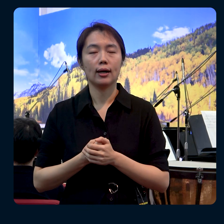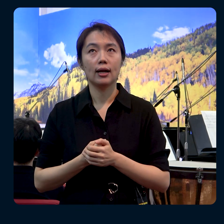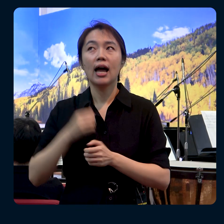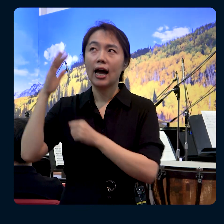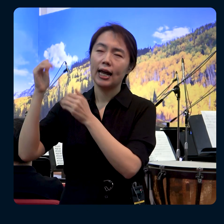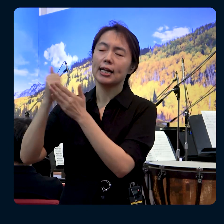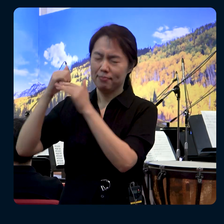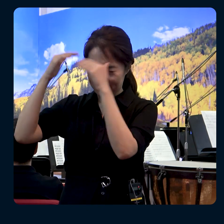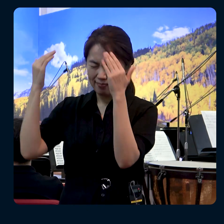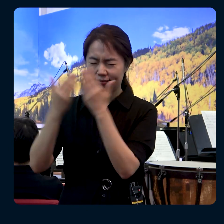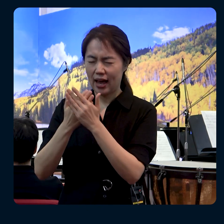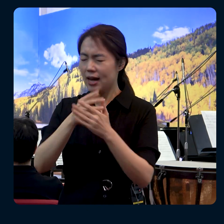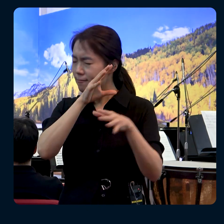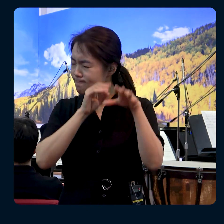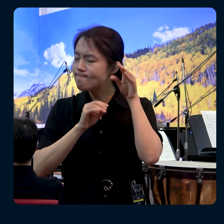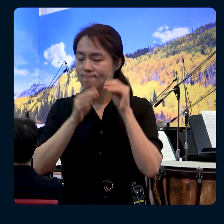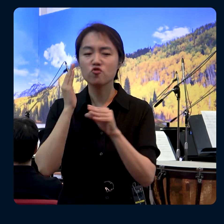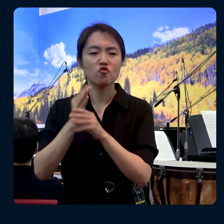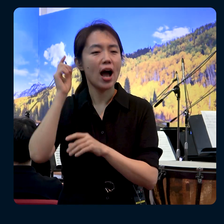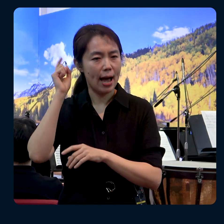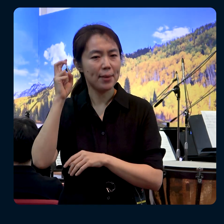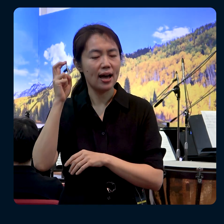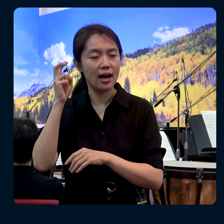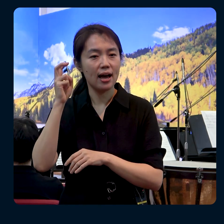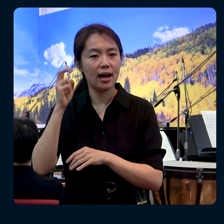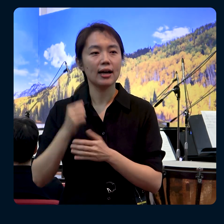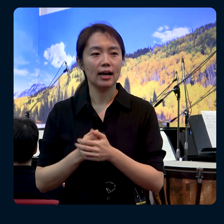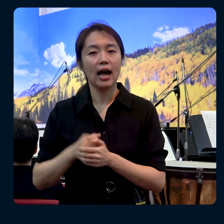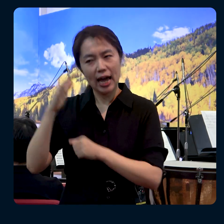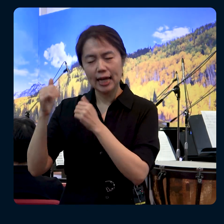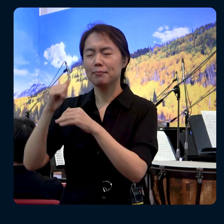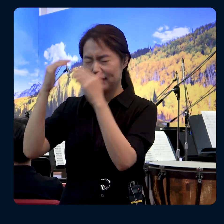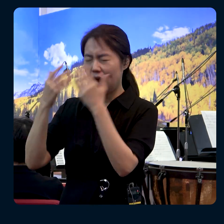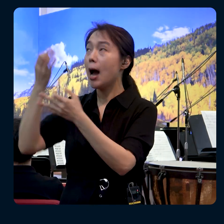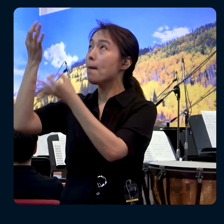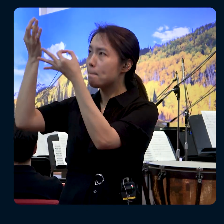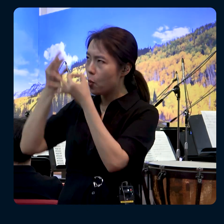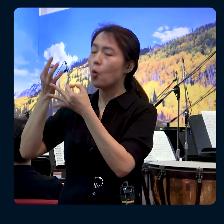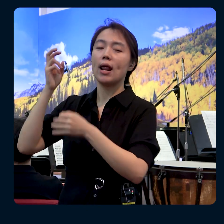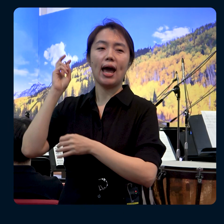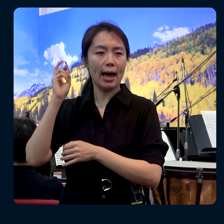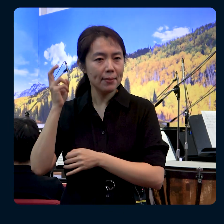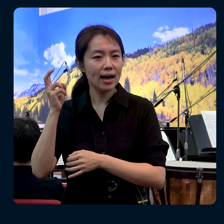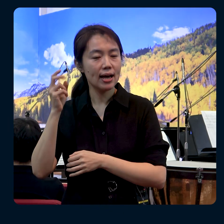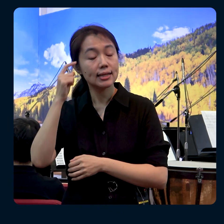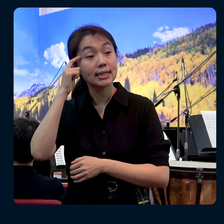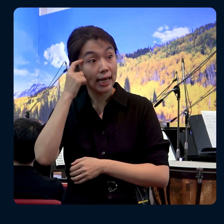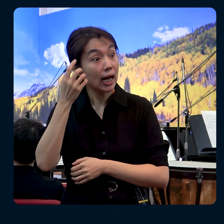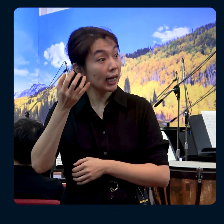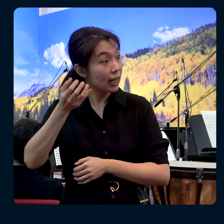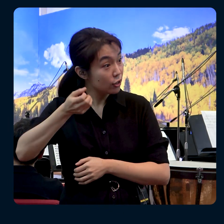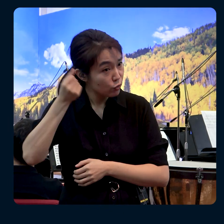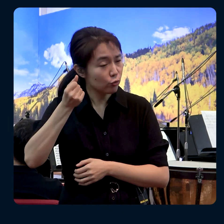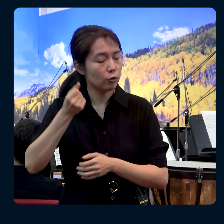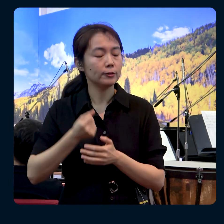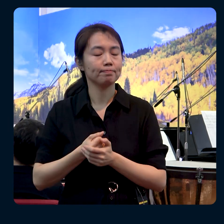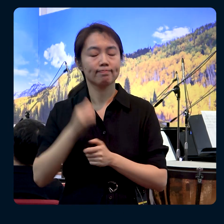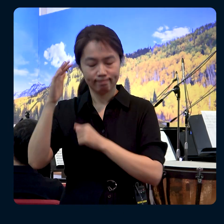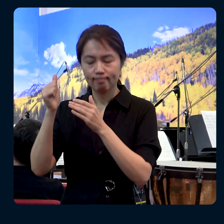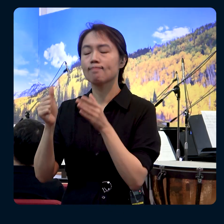다 들으셨겠지. 하나님이 들으셨다는 생각 때문에, 그럼 하나님 다 들으셨으면 됐다 이제